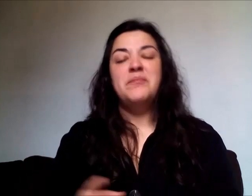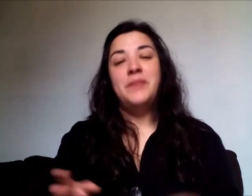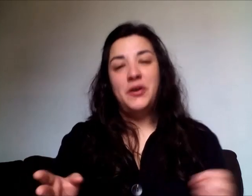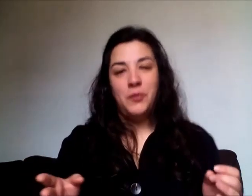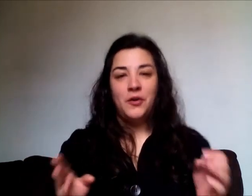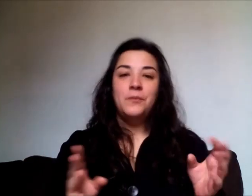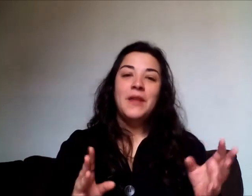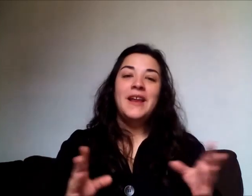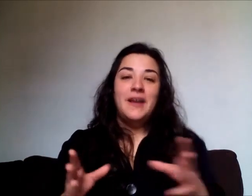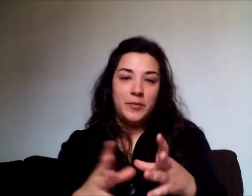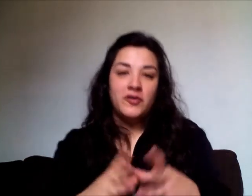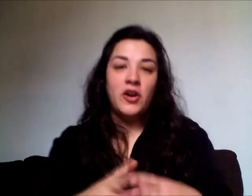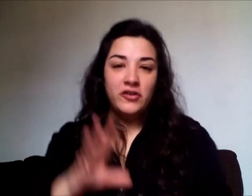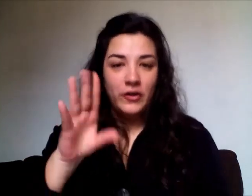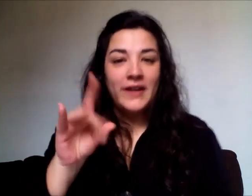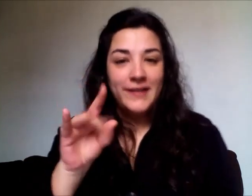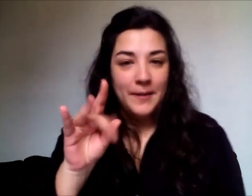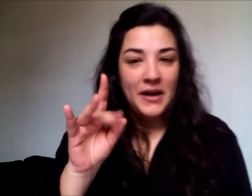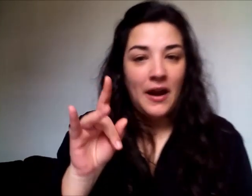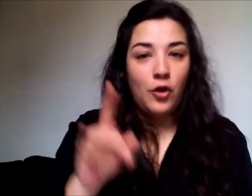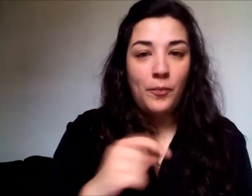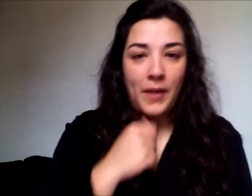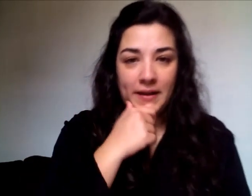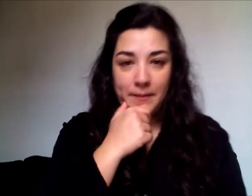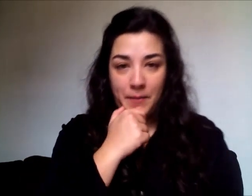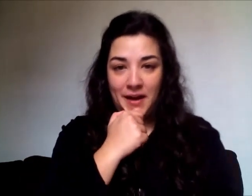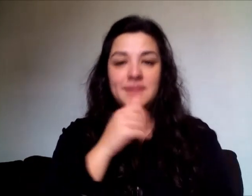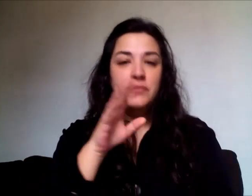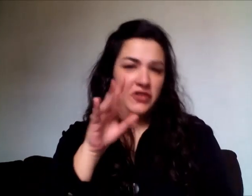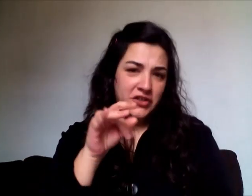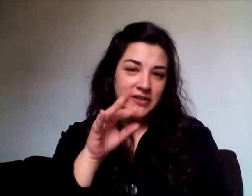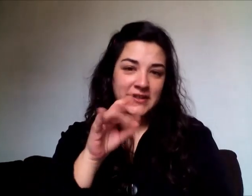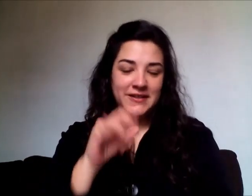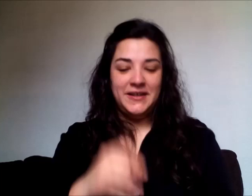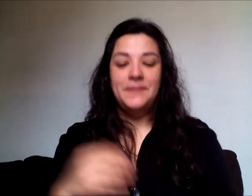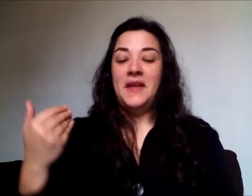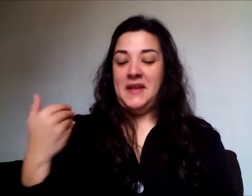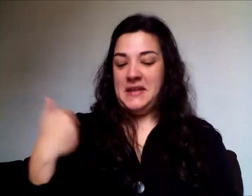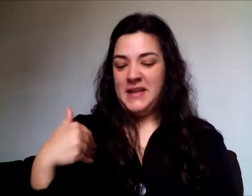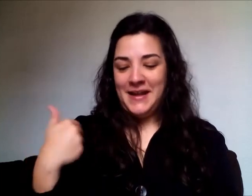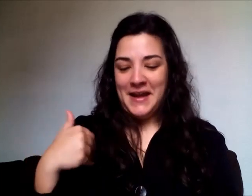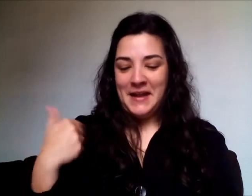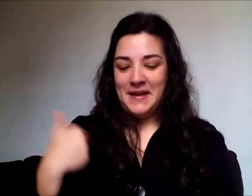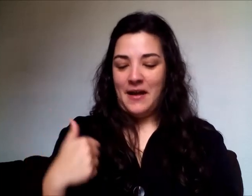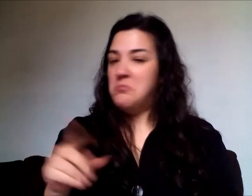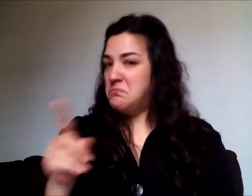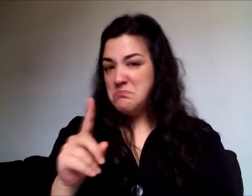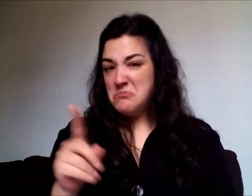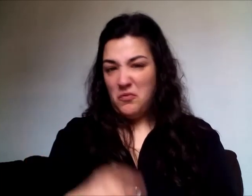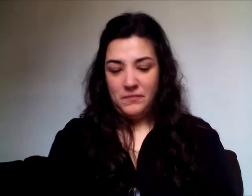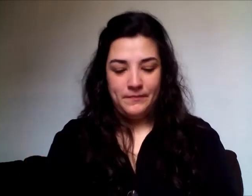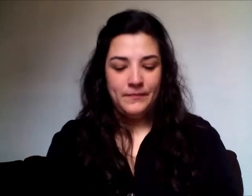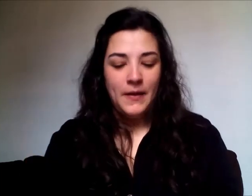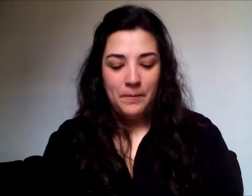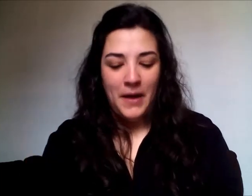sí. Pero bueno, las personas sordas siempre la acompañan, ¿vale? Sí. Ya. No.